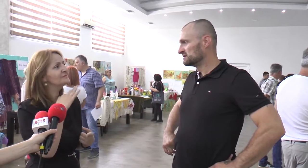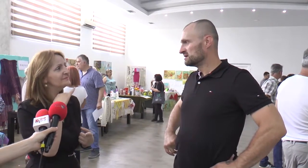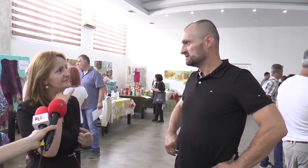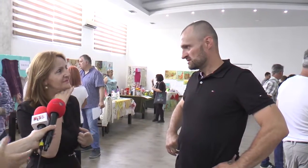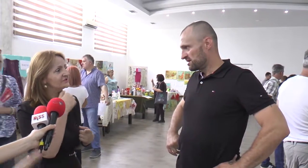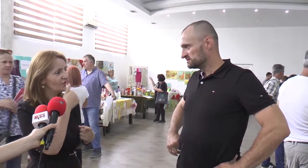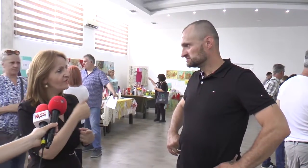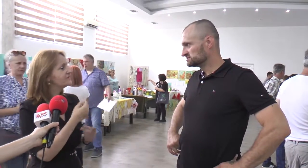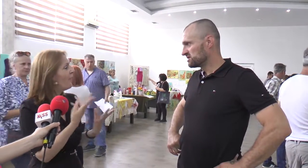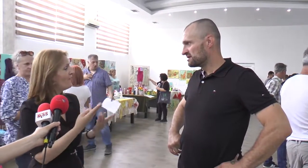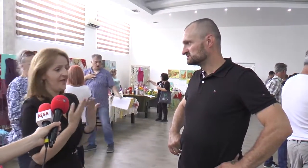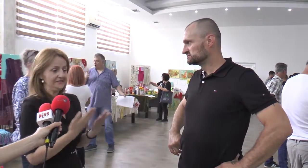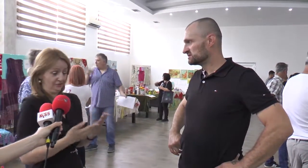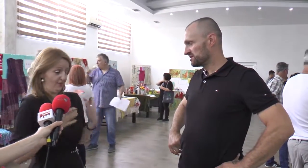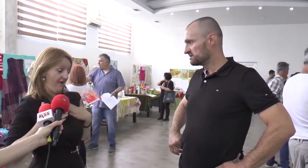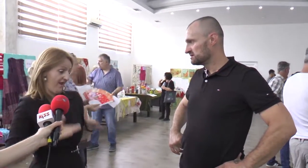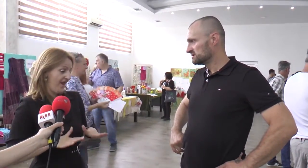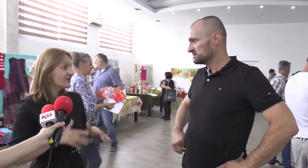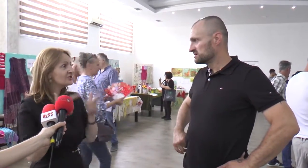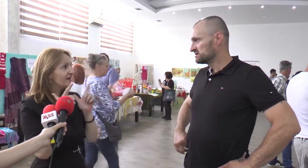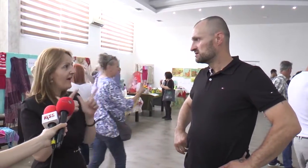Mitrovicu da se ovakva izložba organizuje baš u našem gradu?